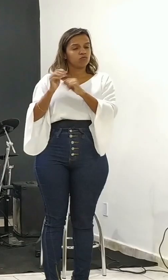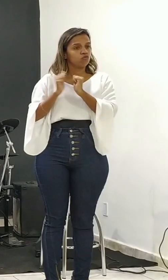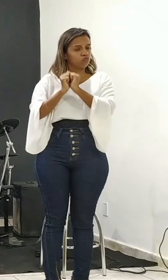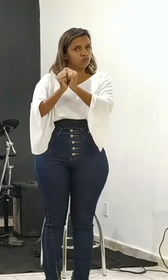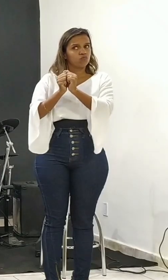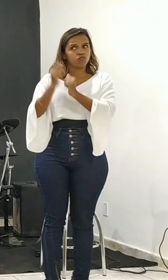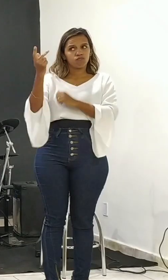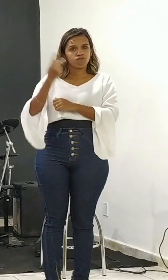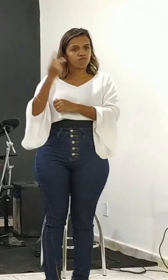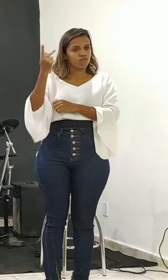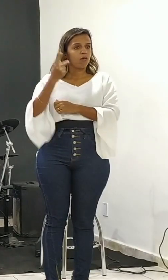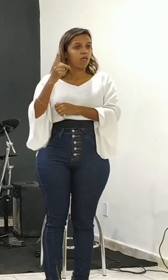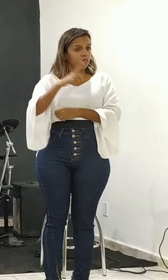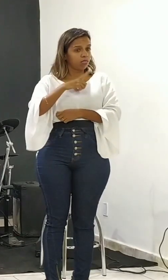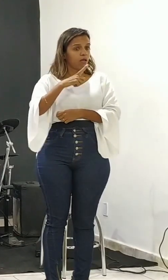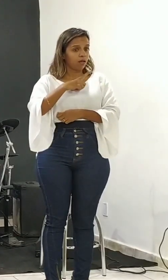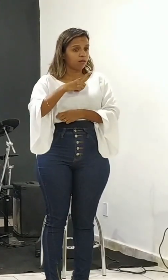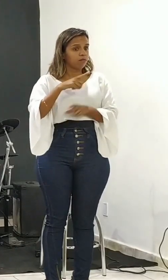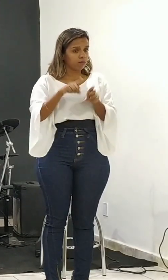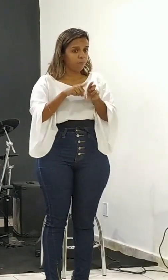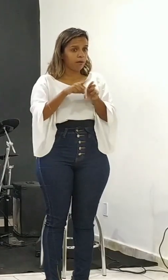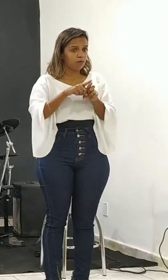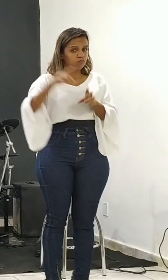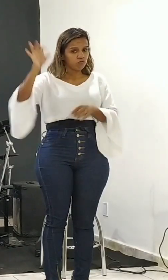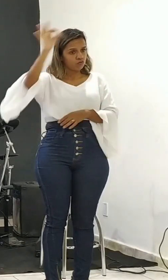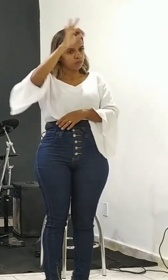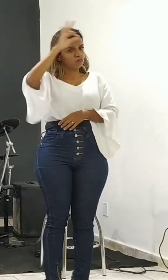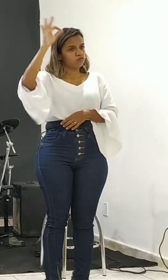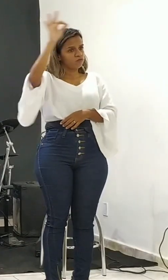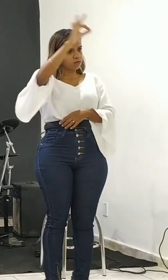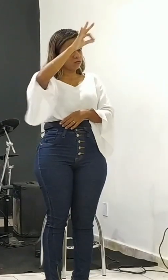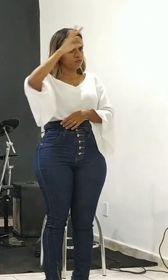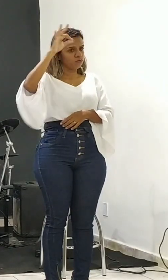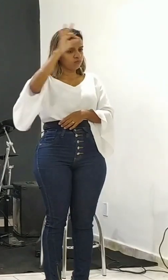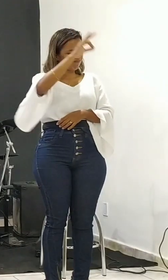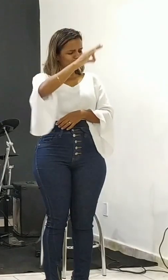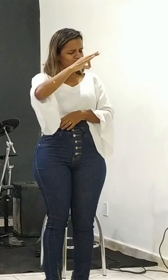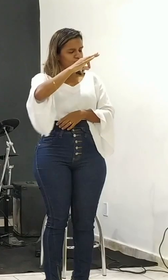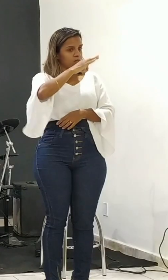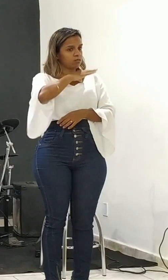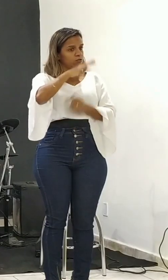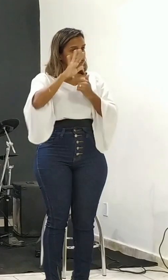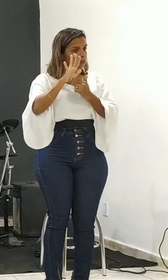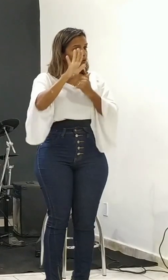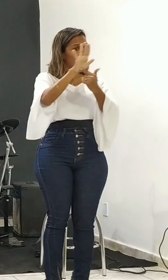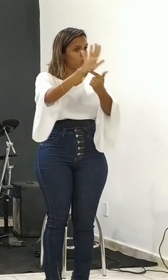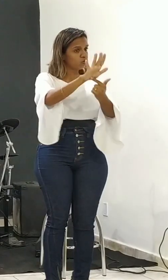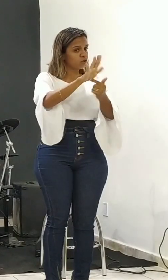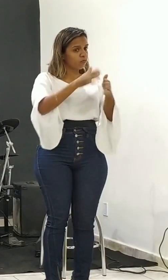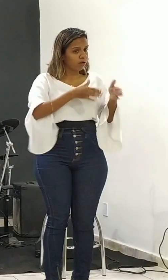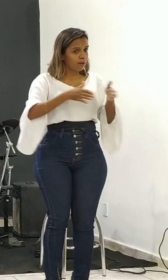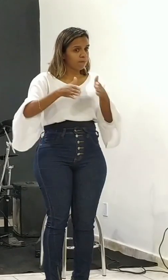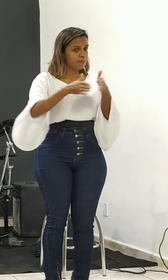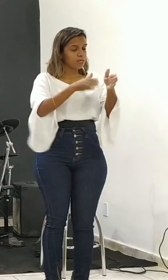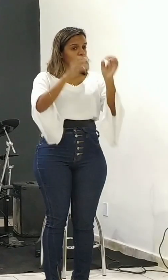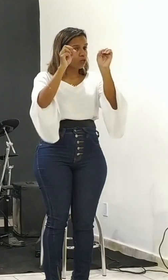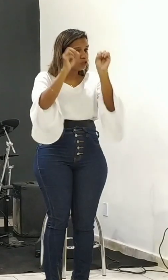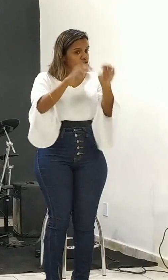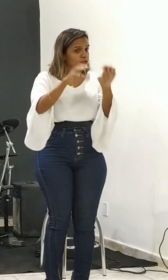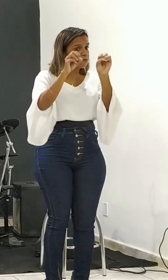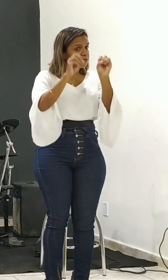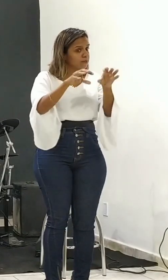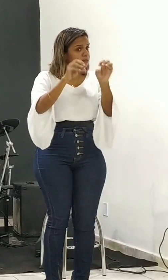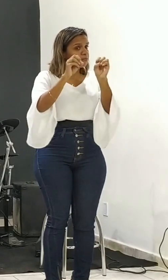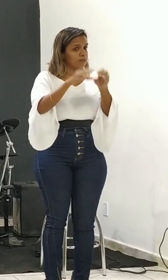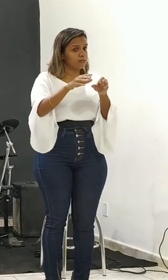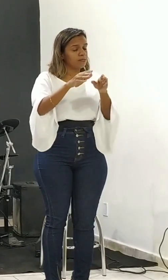fala com você, que te mostra o caminho, que te ensina. Ele é teu mestre, Ele